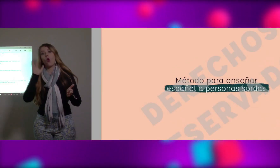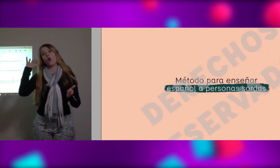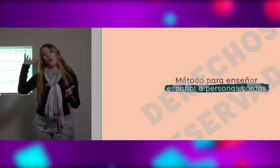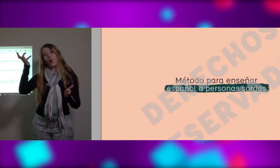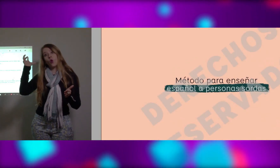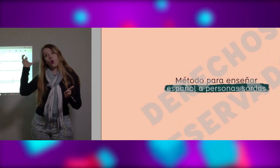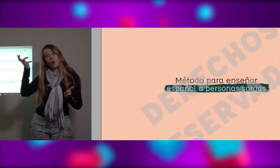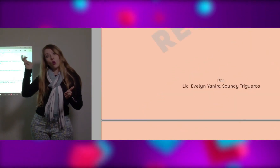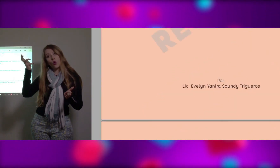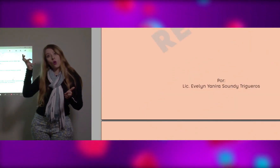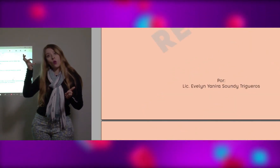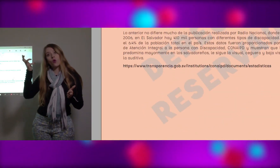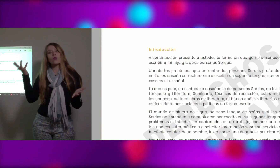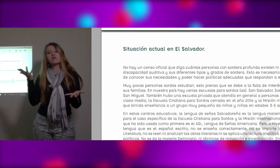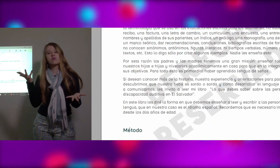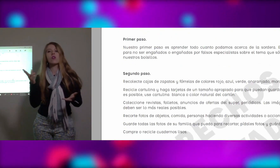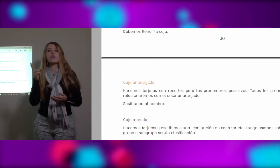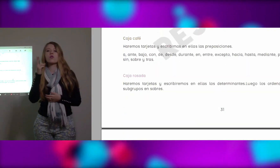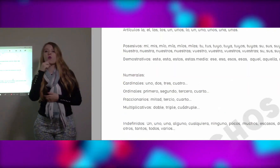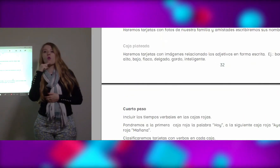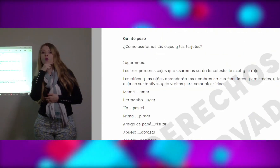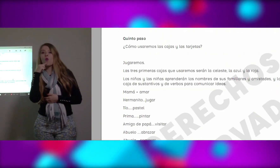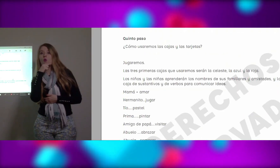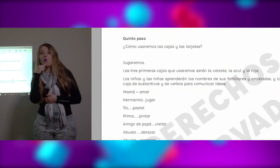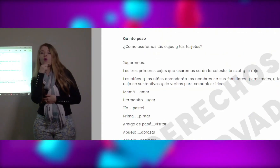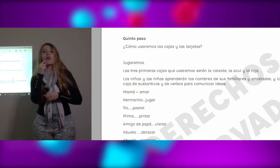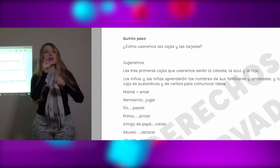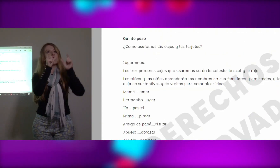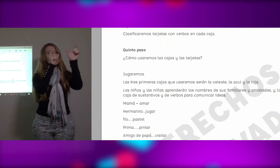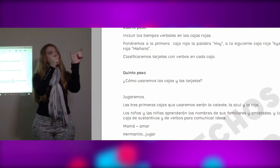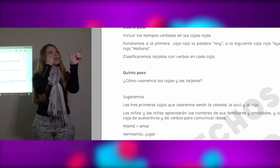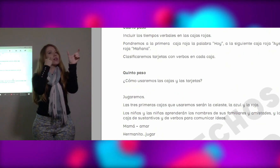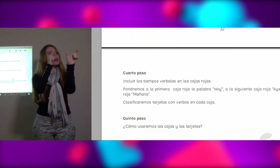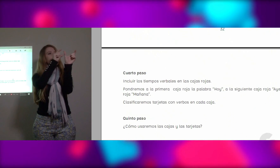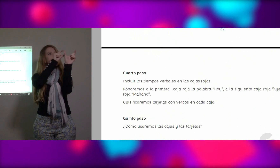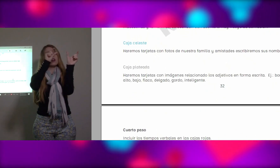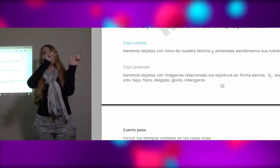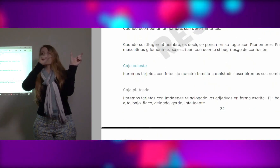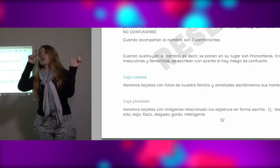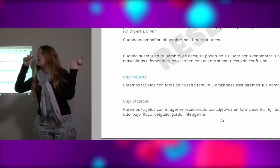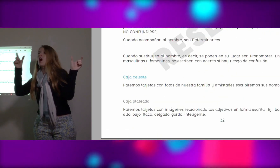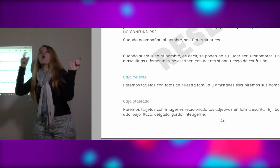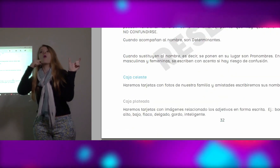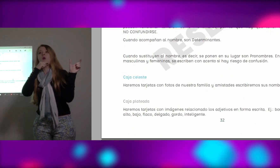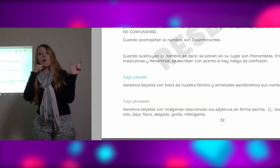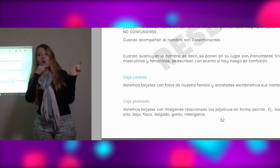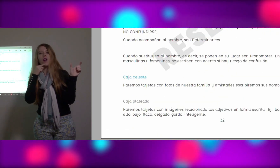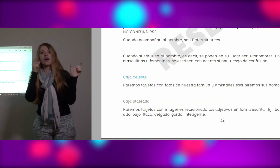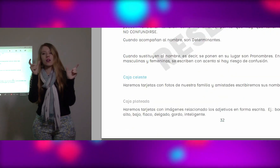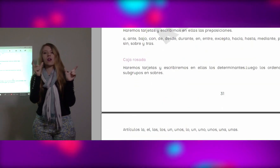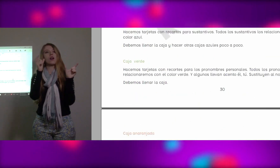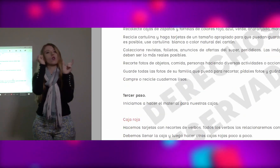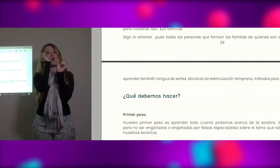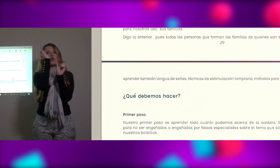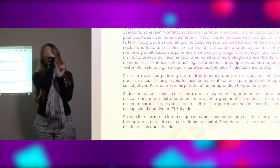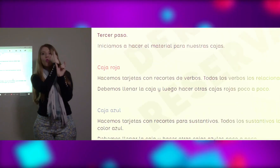verbos. El color es ¿cuál? Rojo. Y vamos a ver las palabras